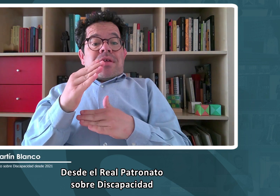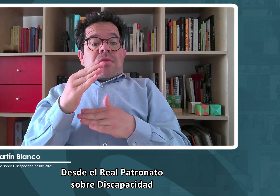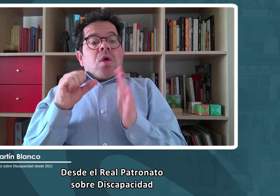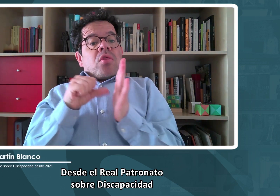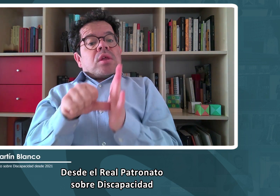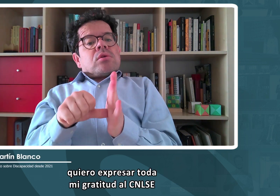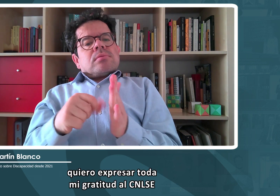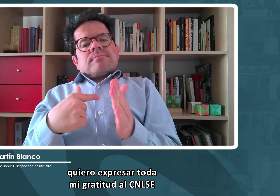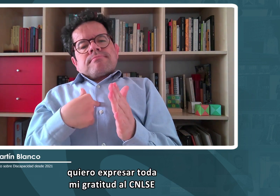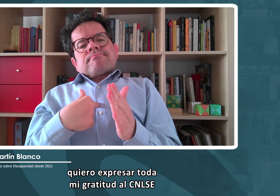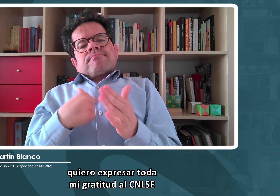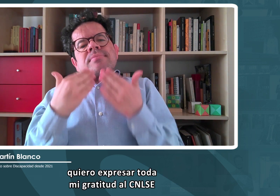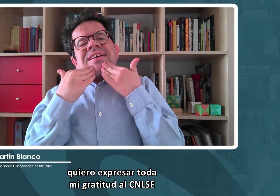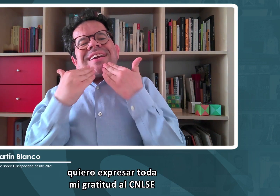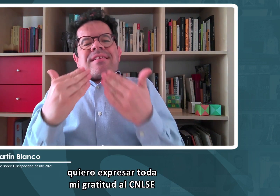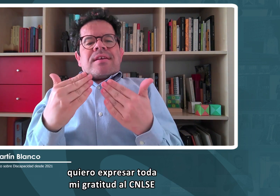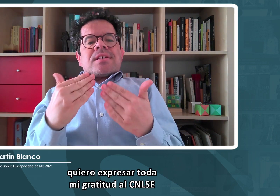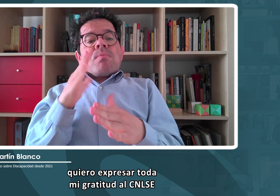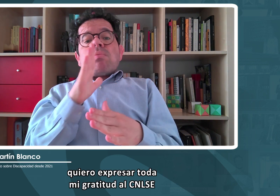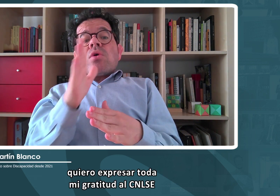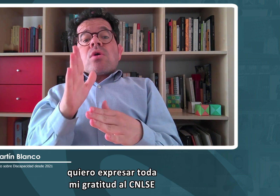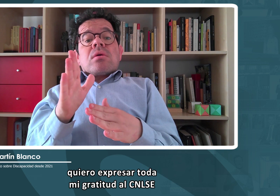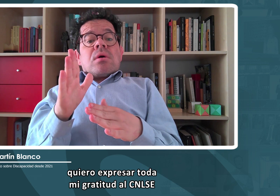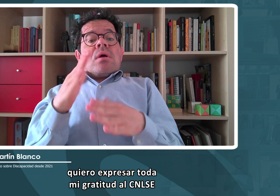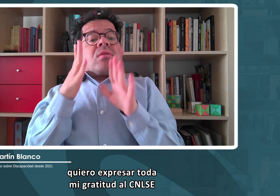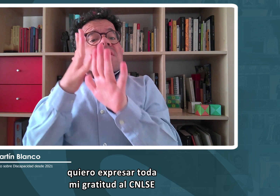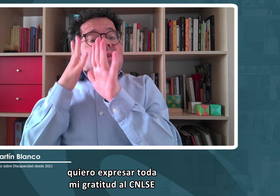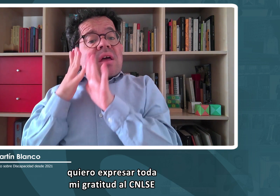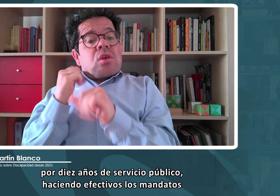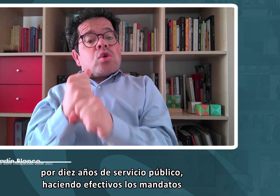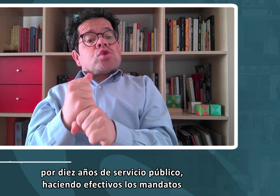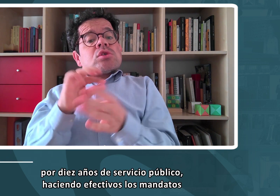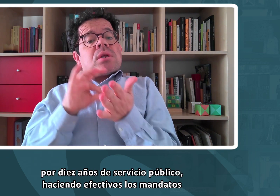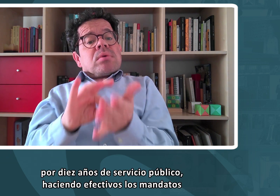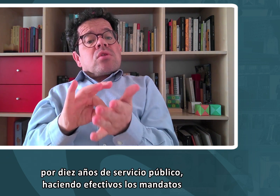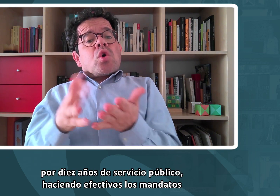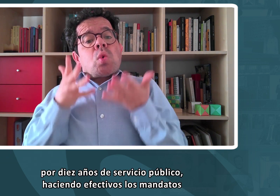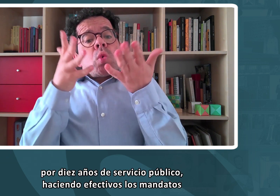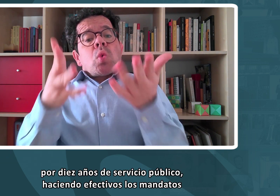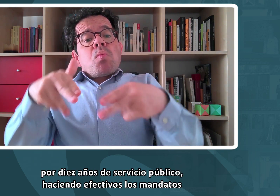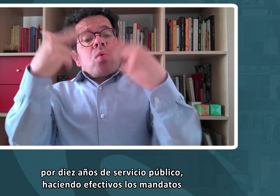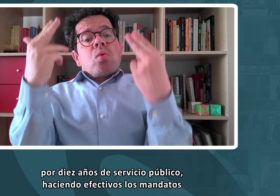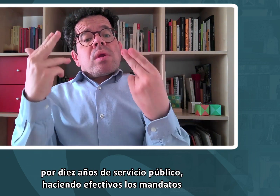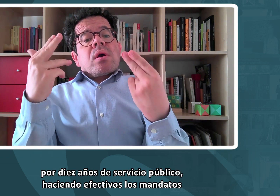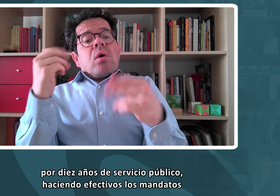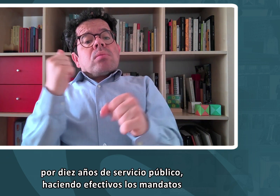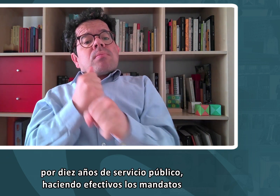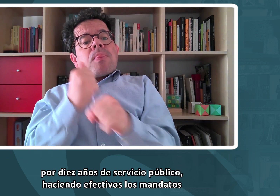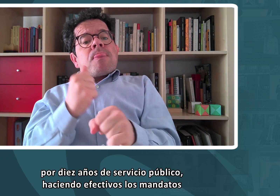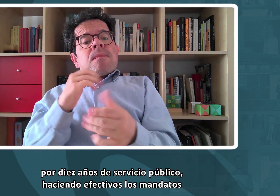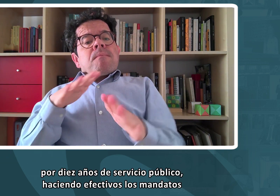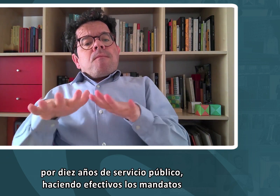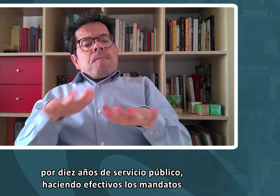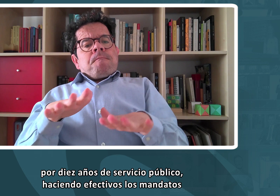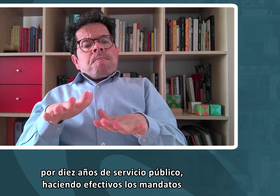Patronato sobre Discapacidad, quiero expresar toda mi gratitud al CENELSE por 10 años de servicio público,